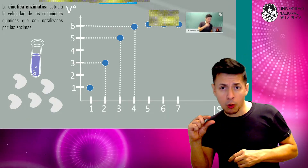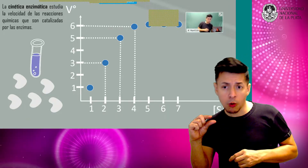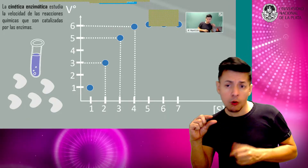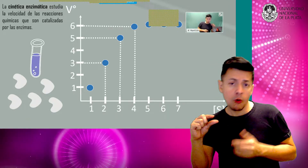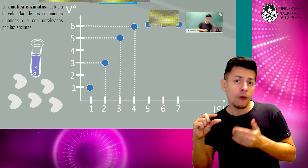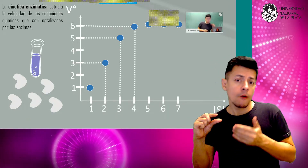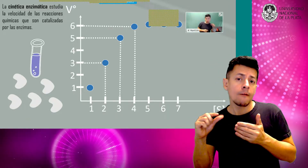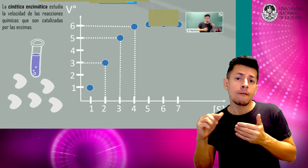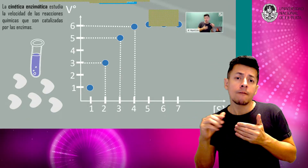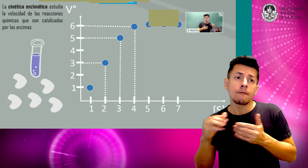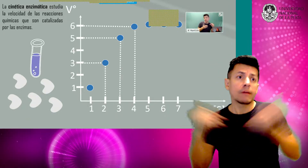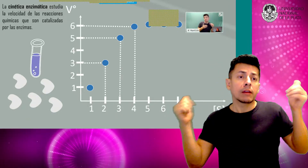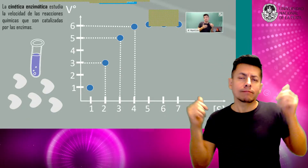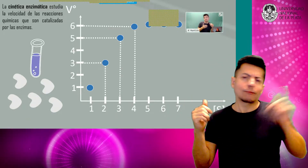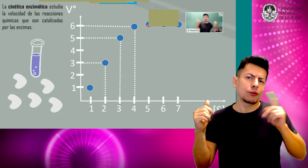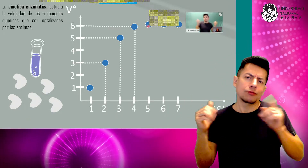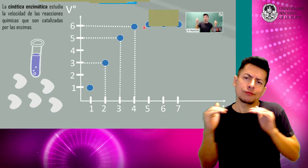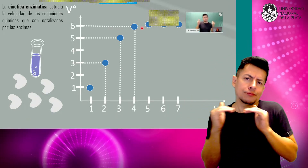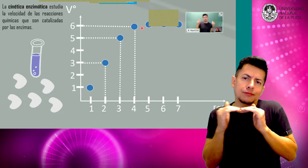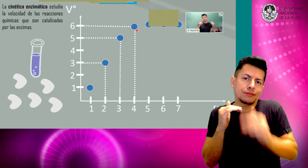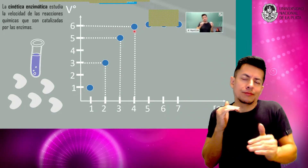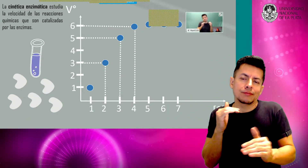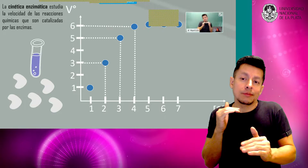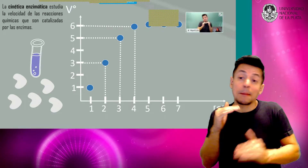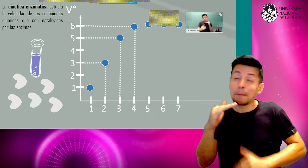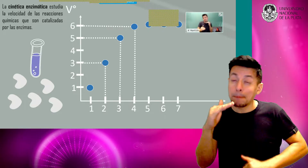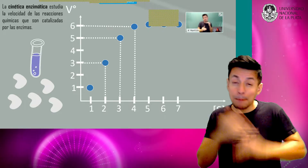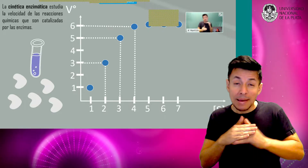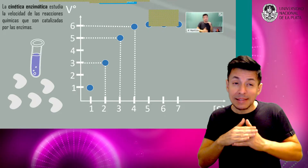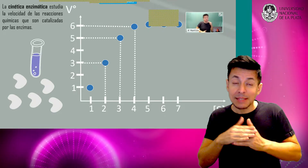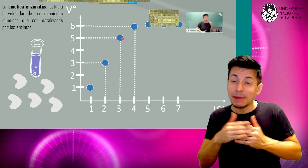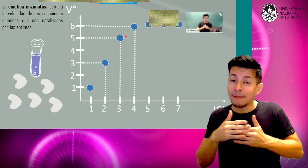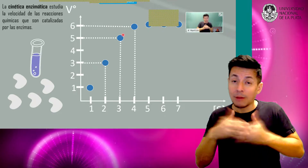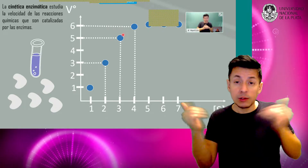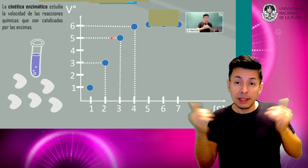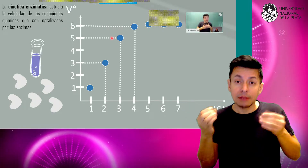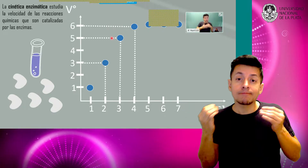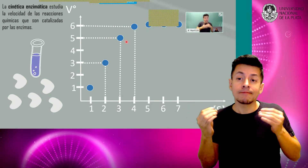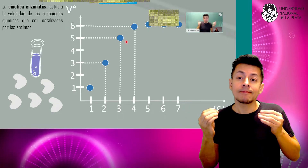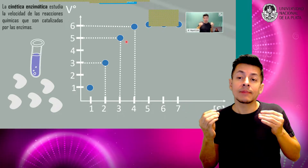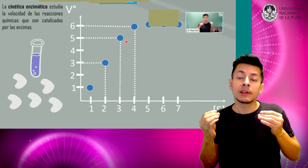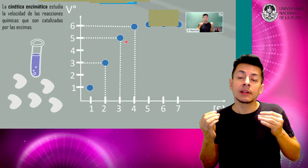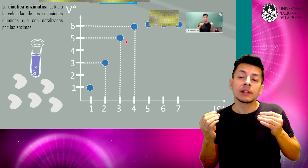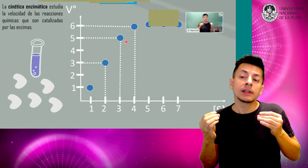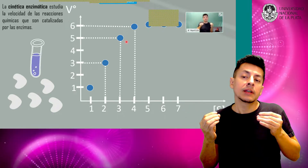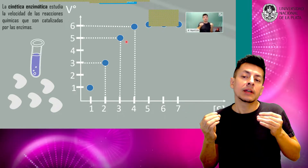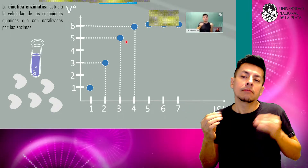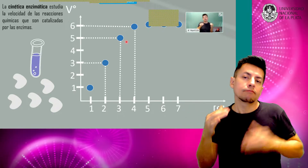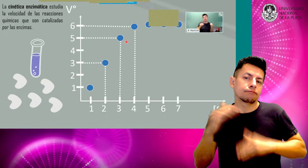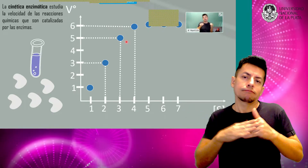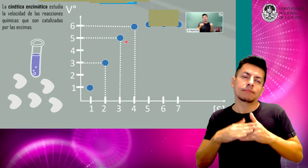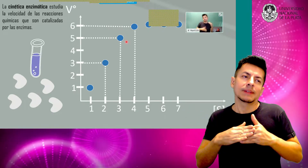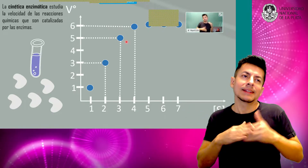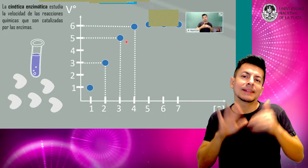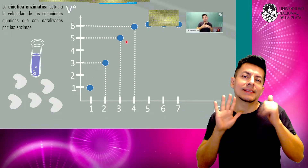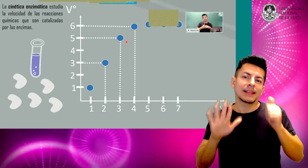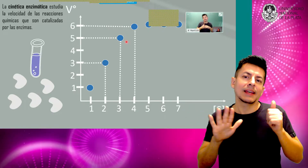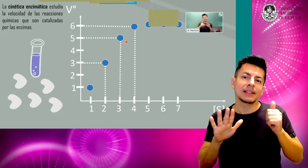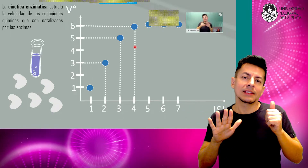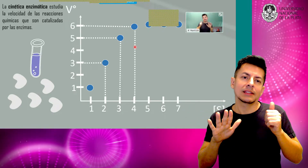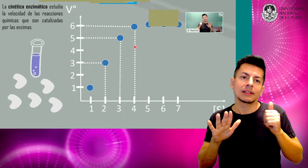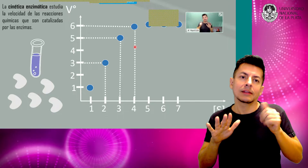mantener constante. En este caso, la velocidad máxima que se alcanza es una velocidad de 6 moléculas de producto por